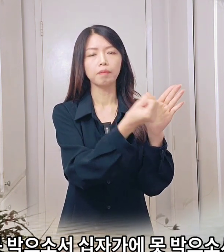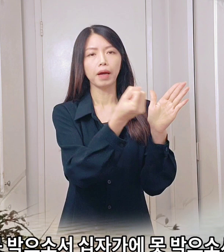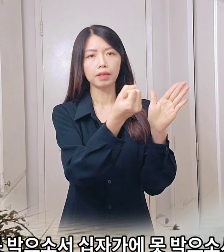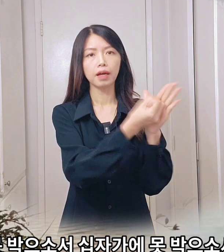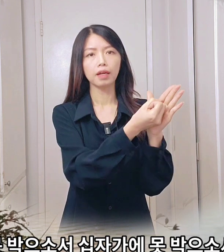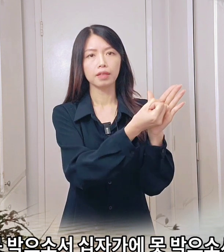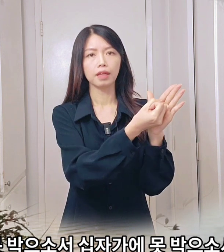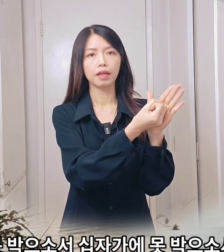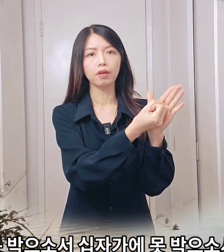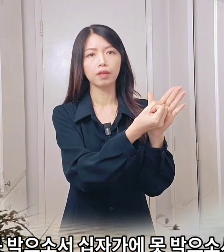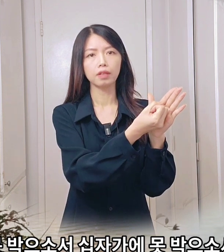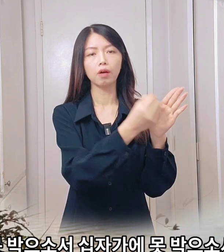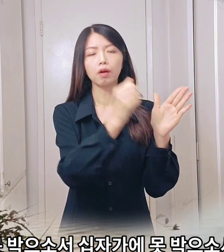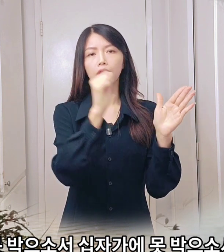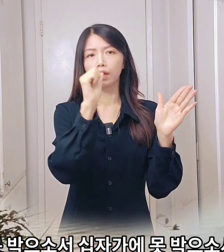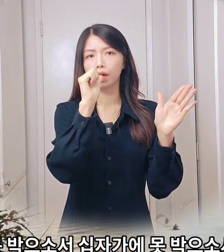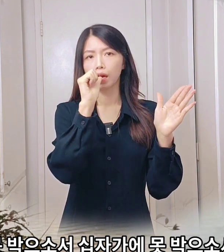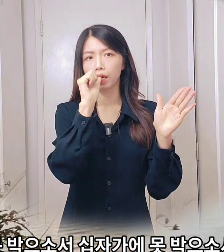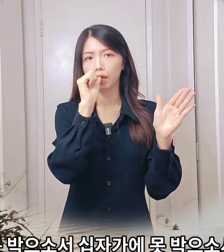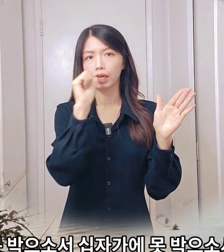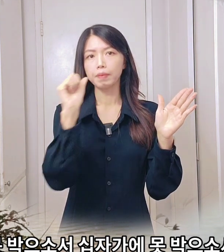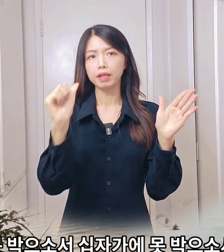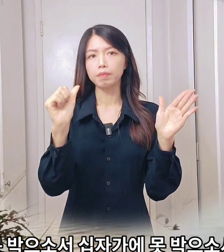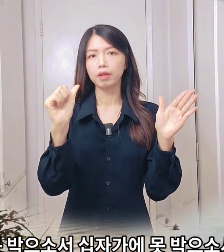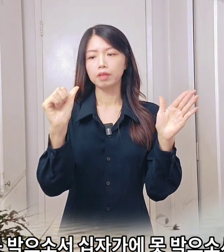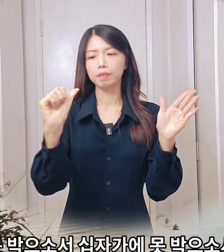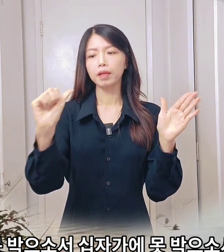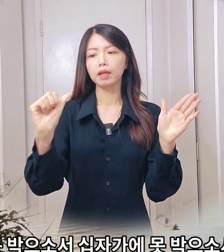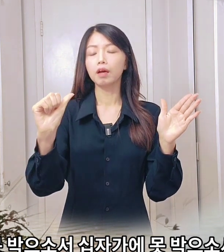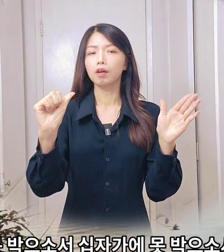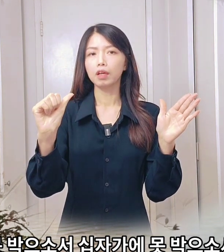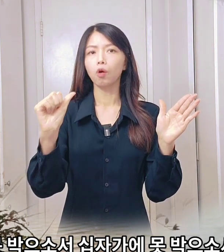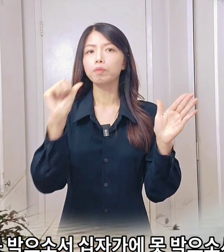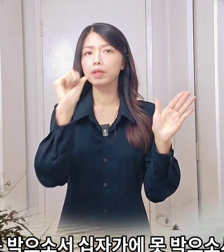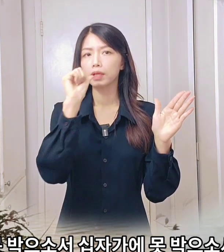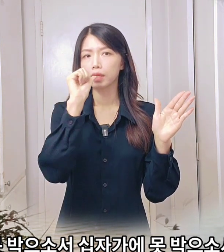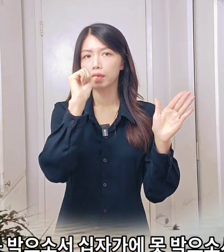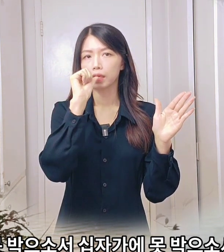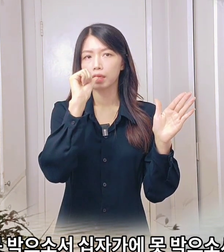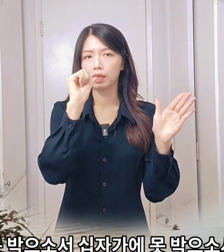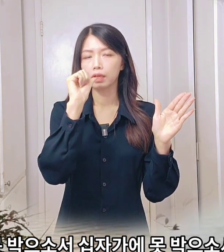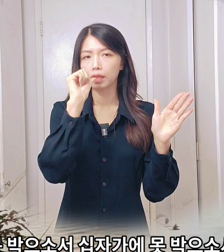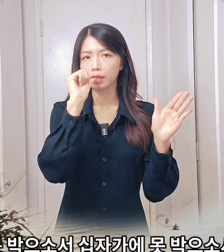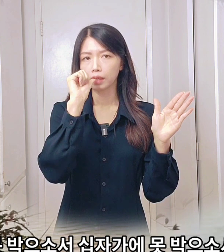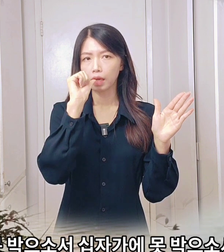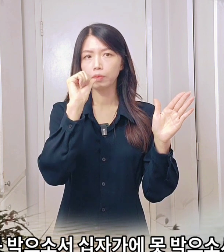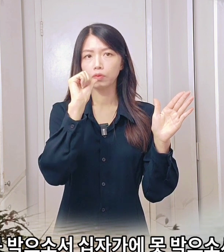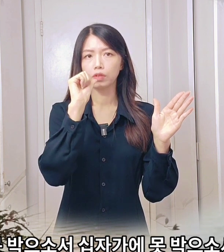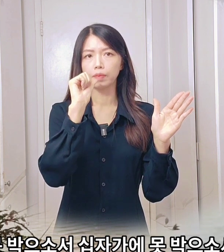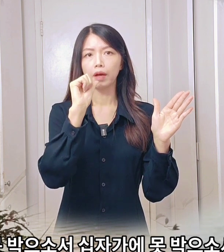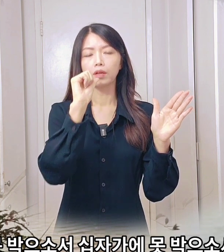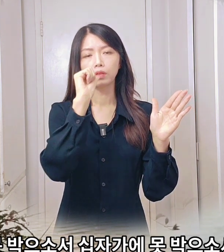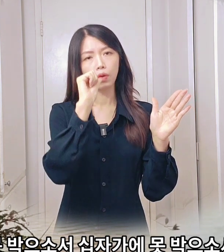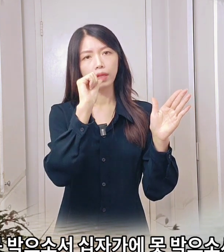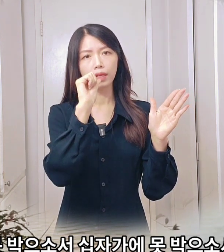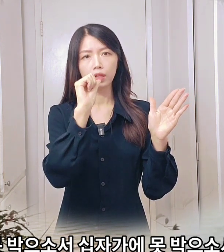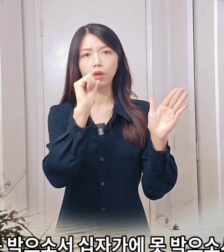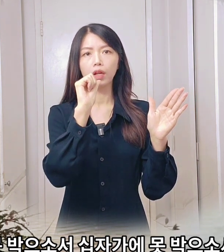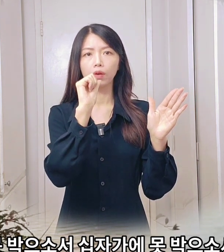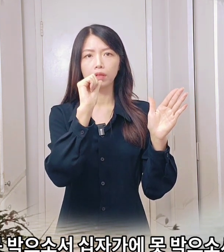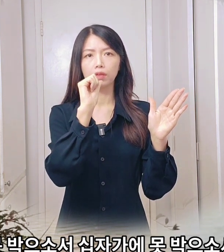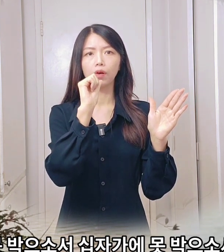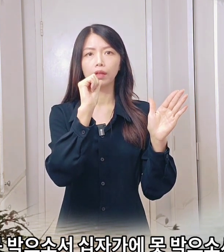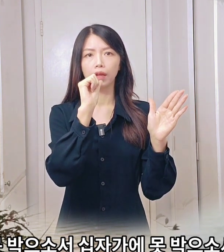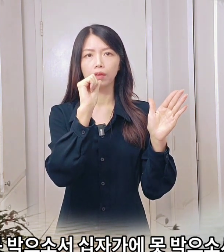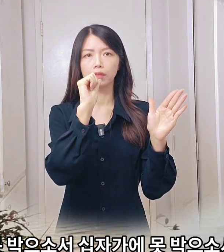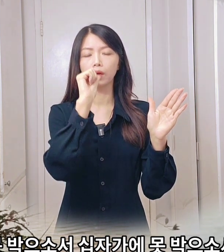근데 박자가 있잖아요. 그래서 아까 말씀드렸지만 이 엄지를 살짝 깨물어 주시면 쇠나